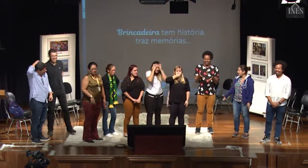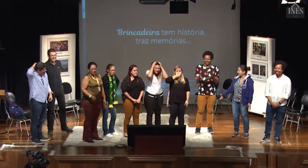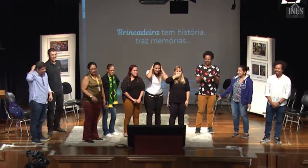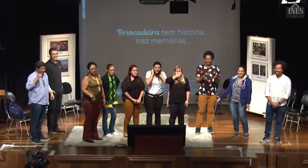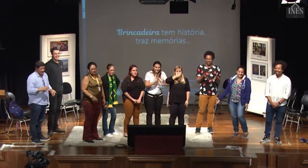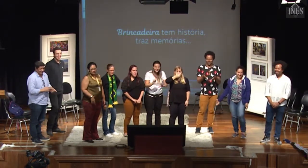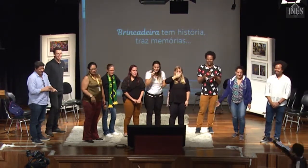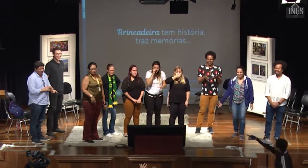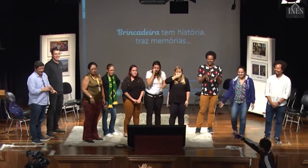Como assim?